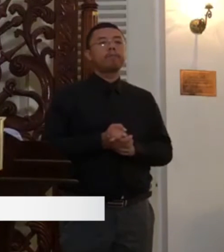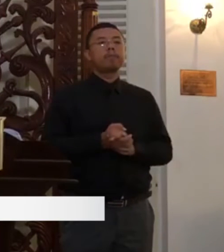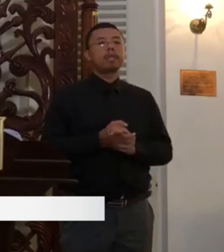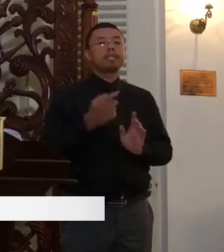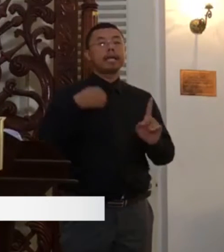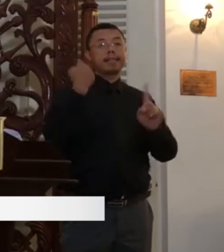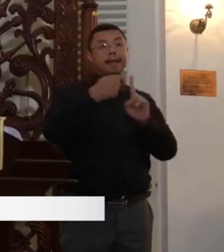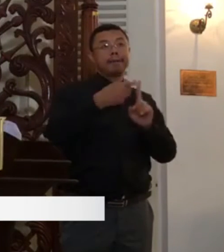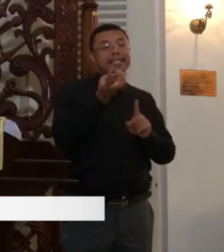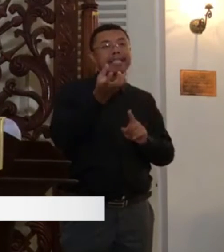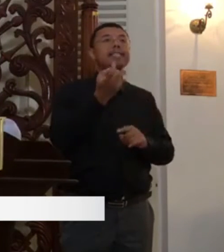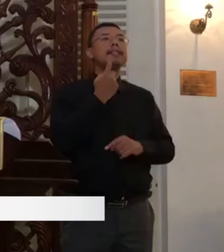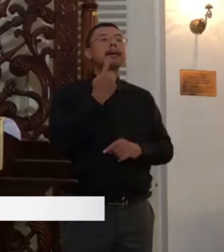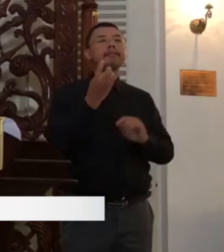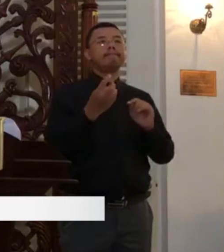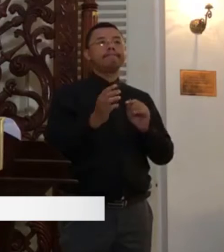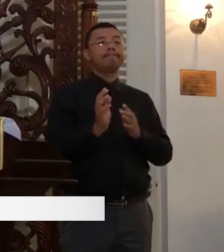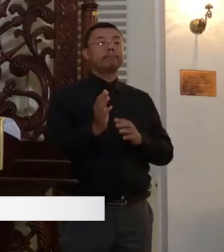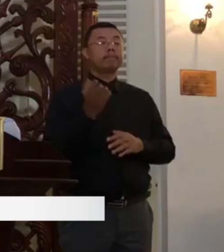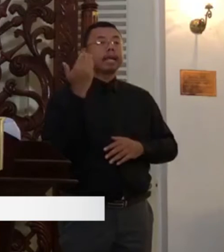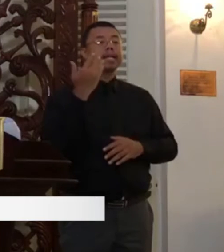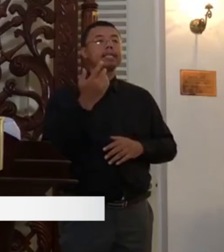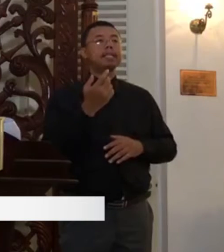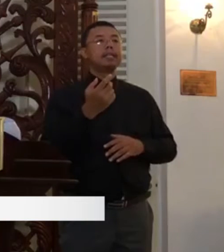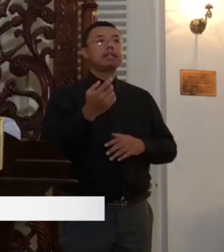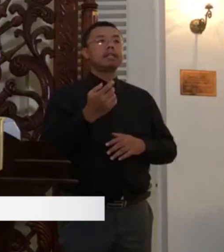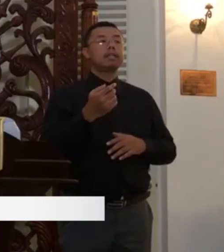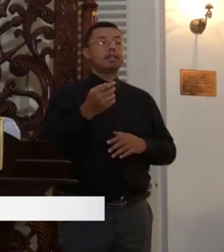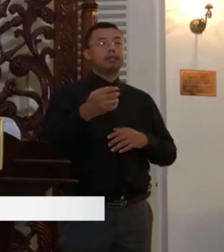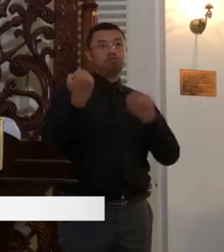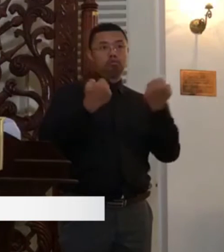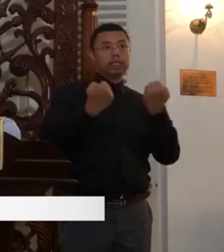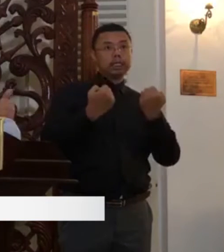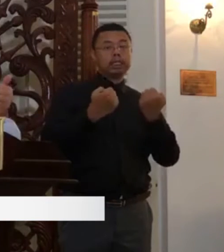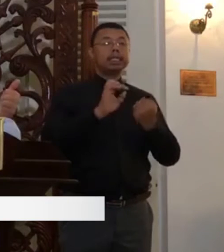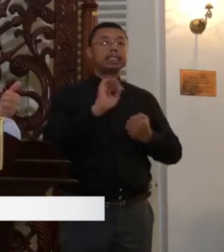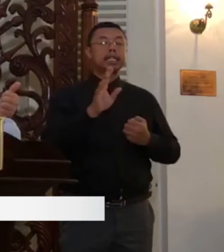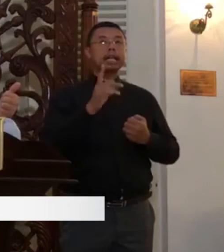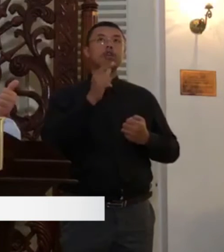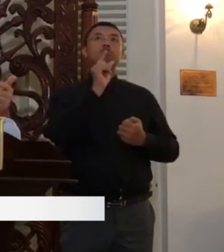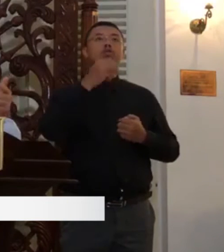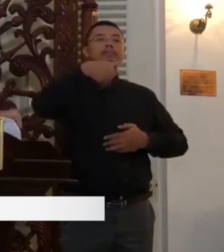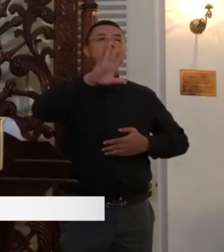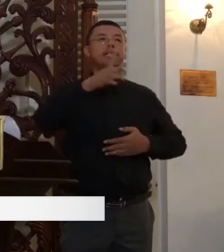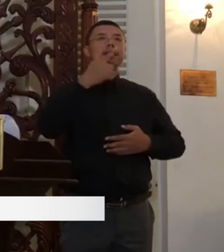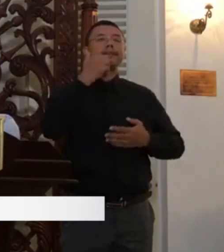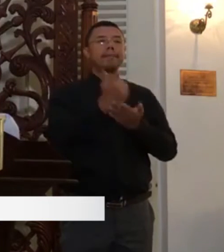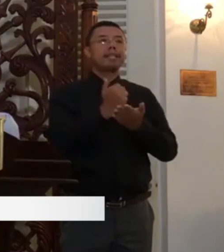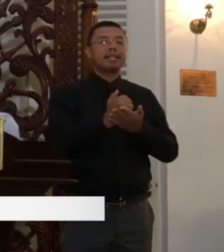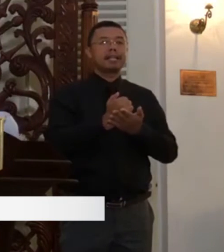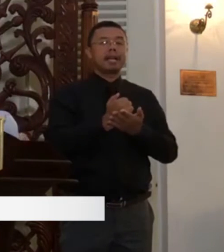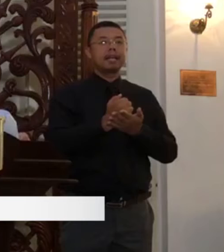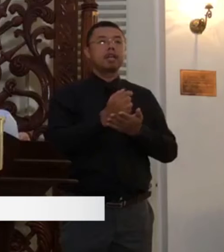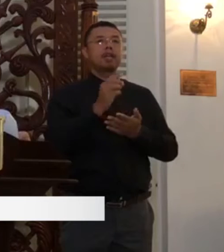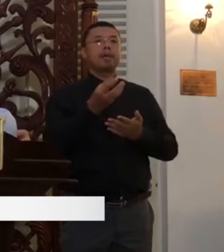saya tambahkan sedikit yang terkait dengan penggunaan kendaraan tadi. Selain kebutuhan pokok, juga diizinkan untuk